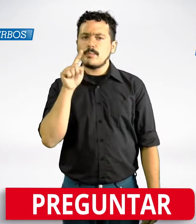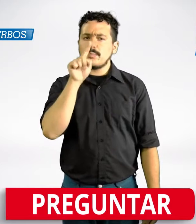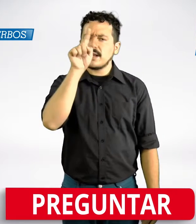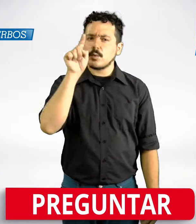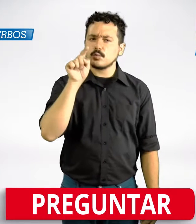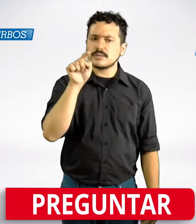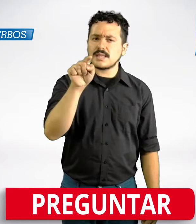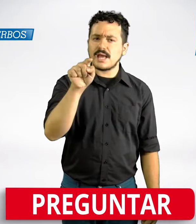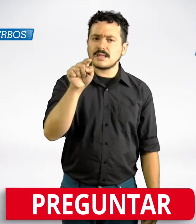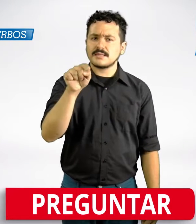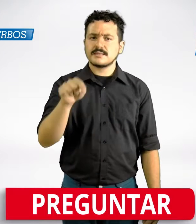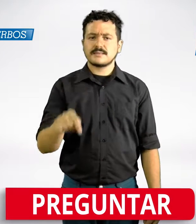Preguntar.